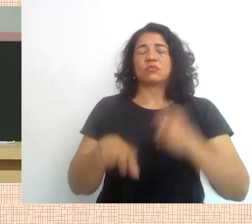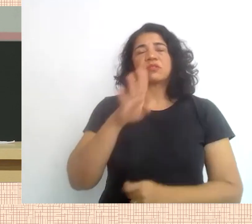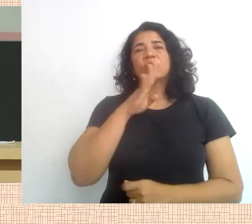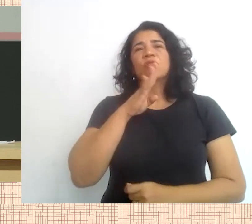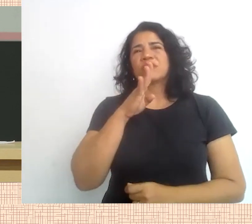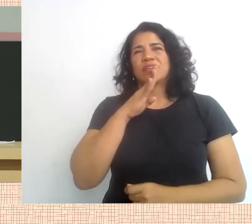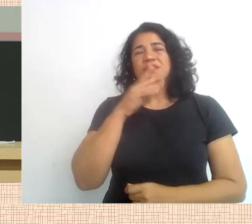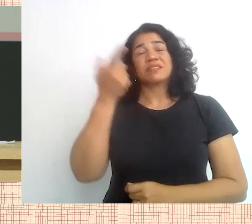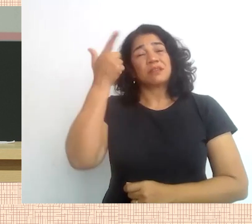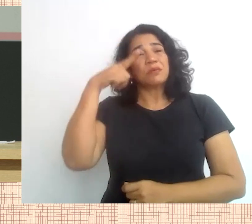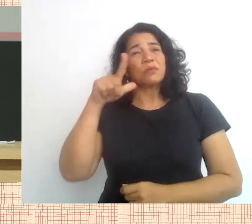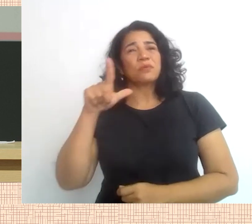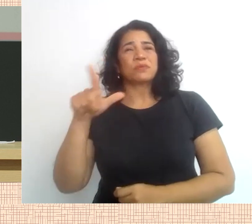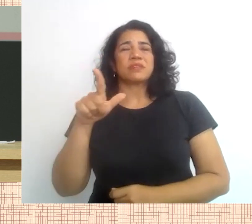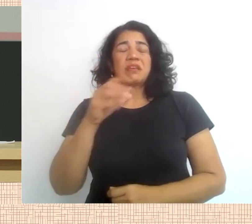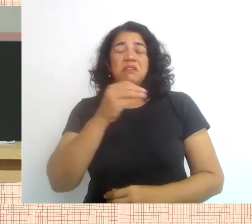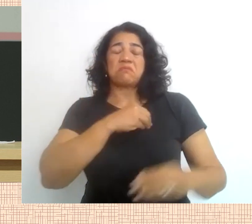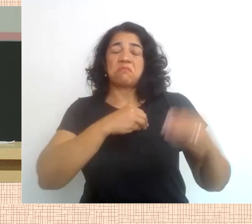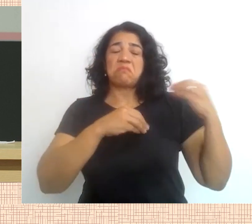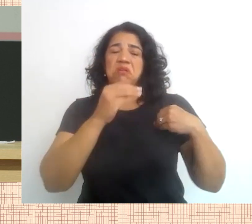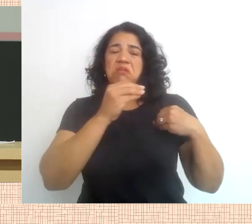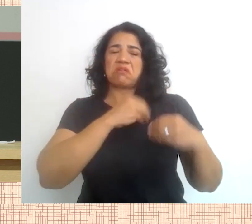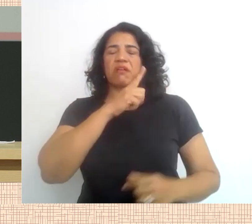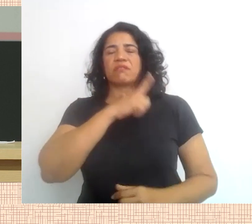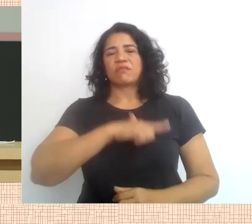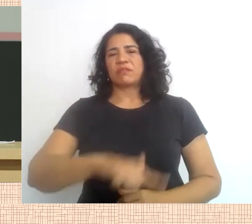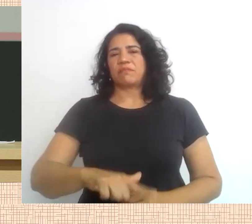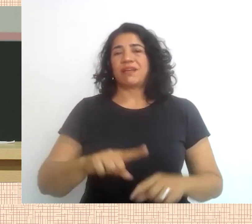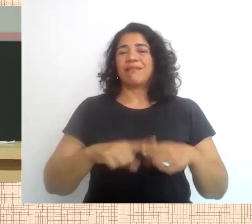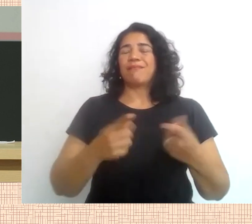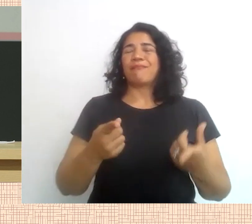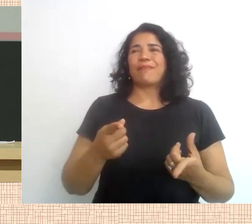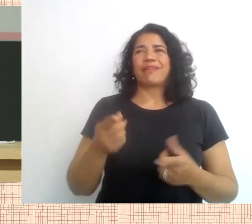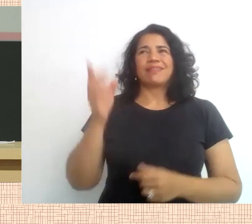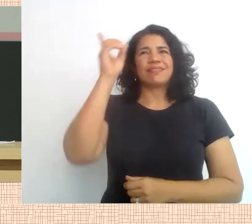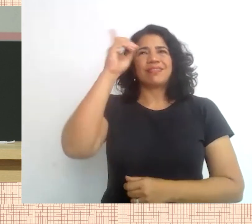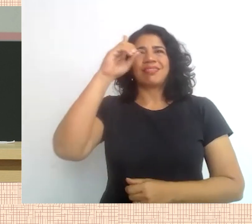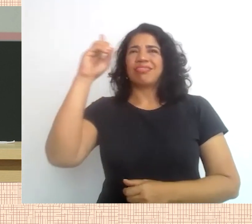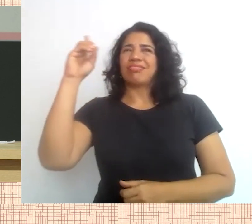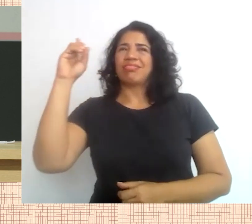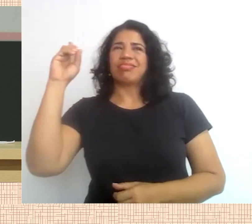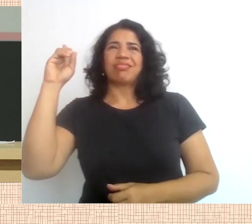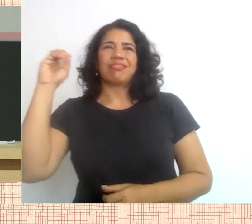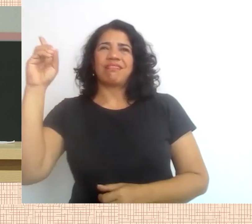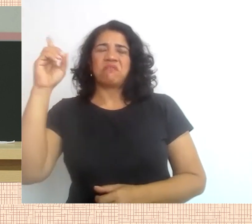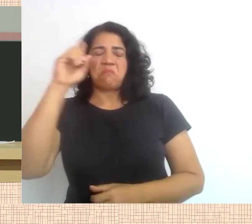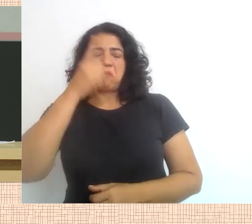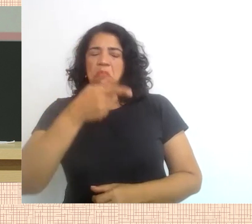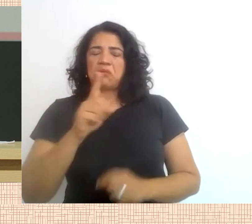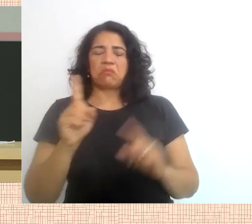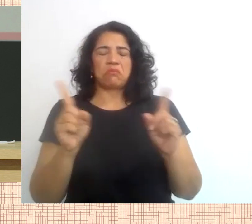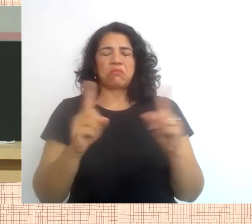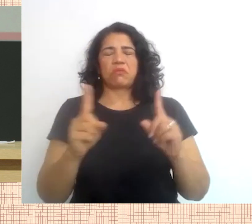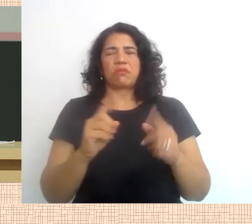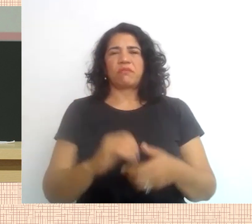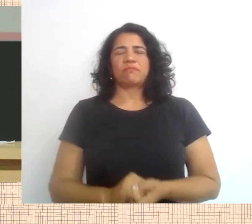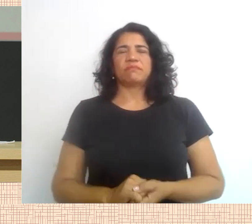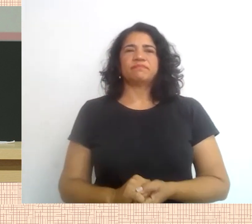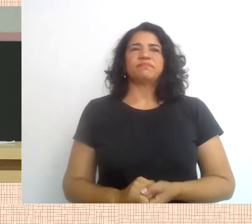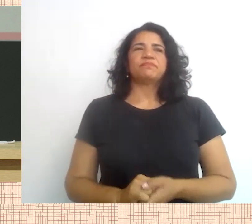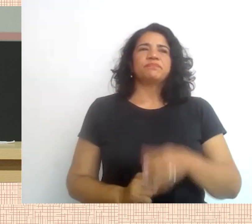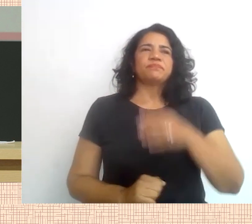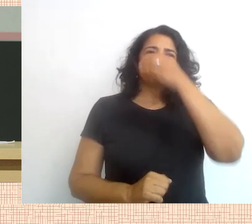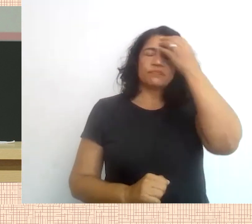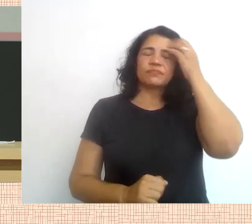emanações espirituais, tais como os raios do sol, né, as quais eram